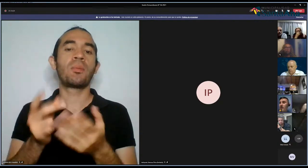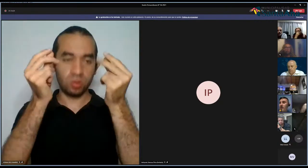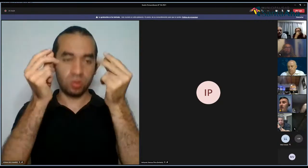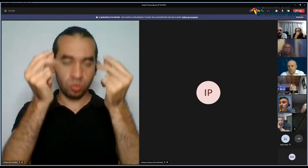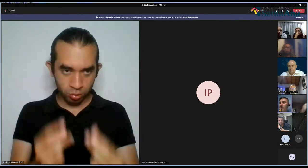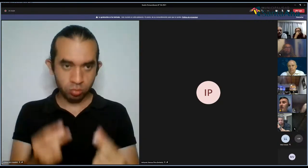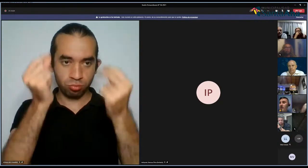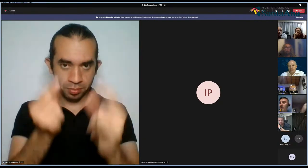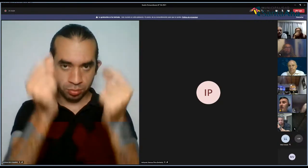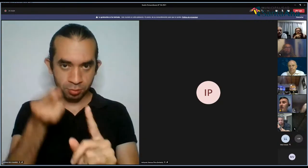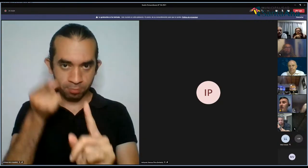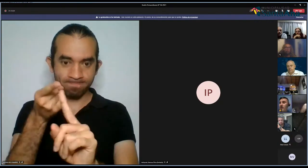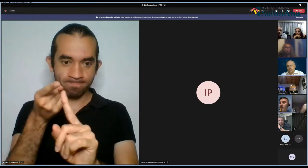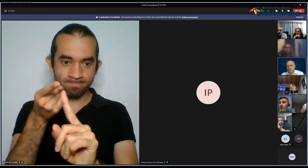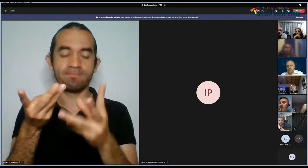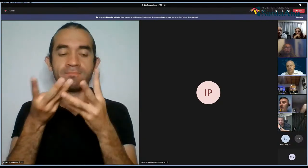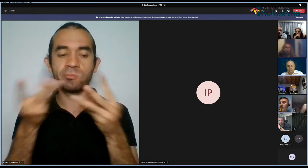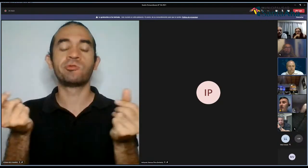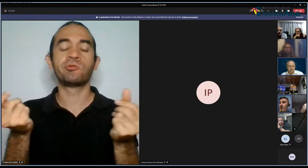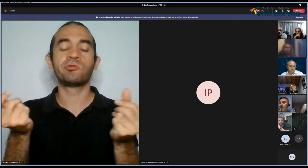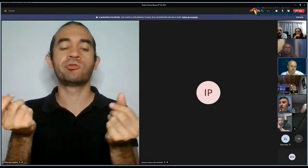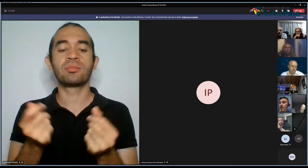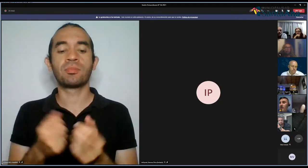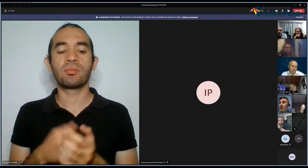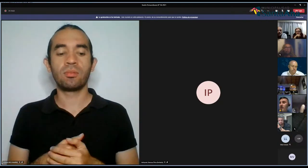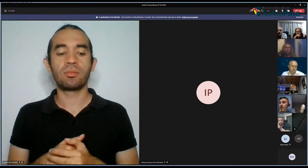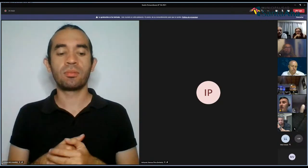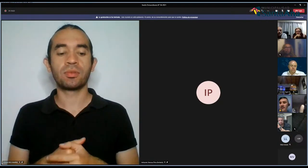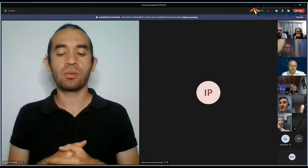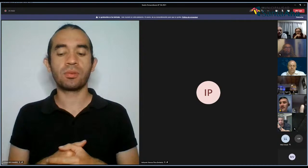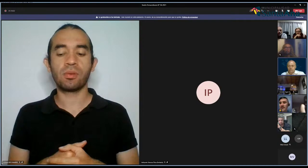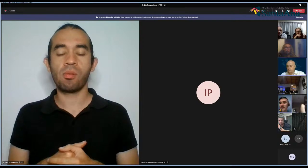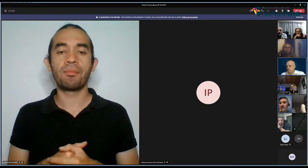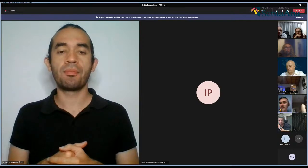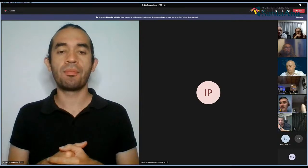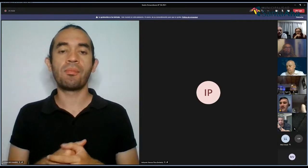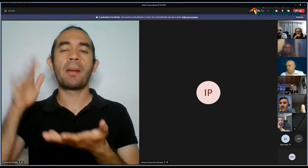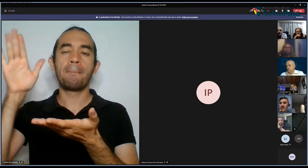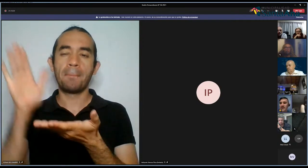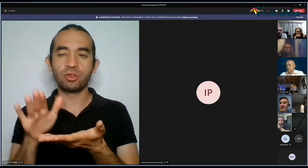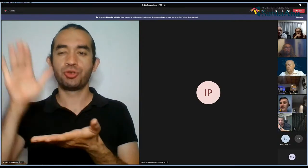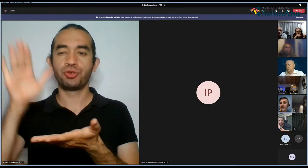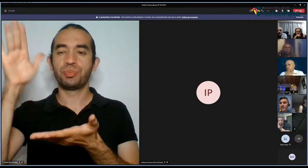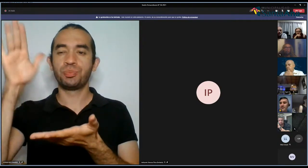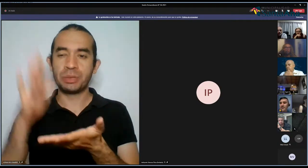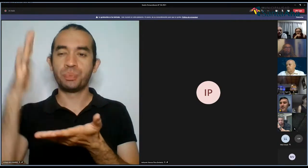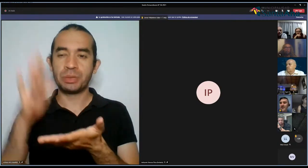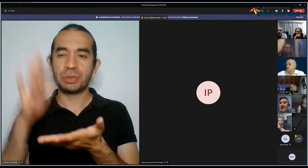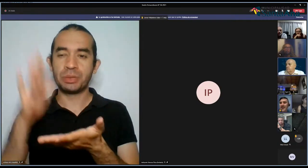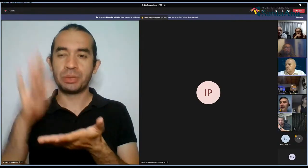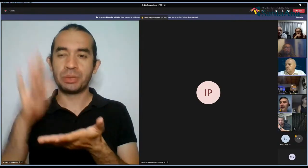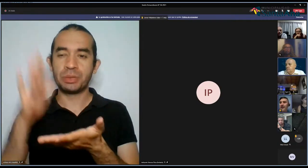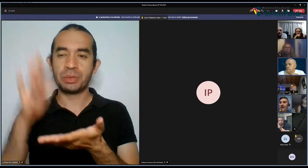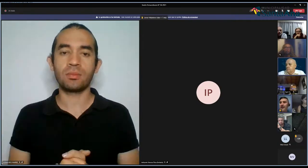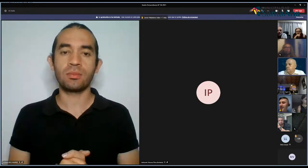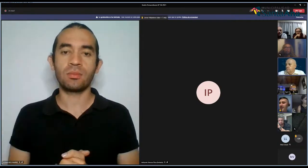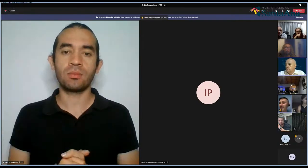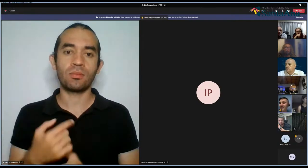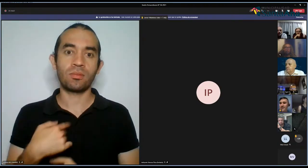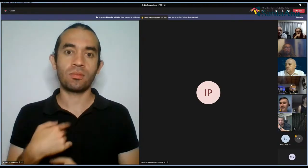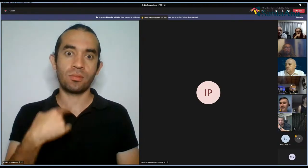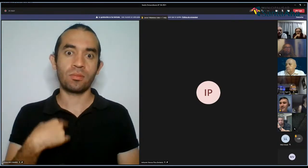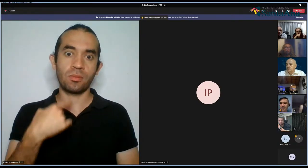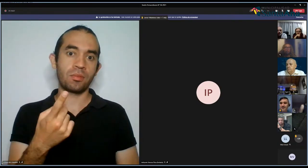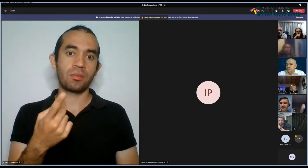soluciones que logren mitigar verdad porque es que yo creo que el cambiarle la